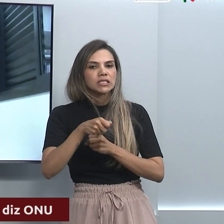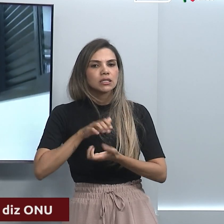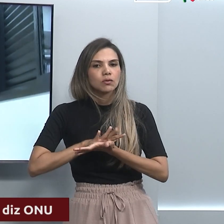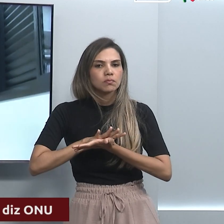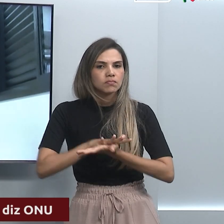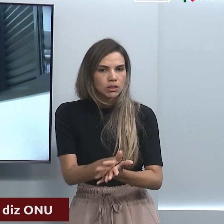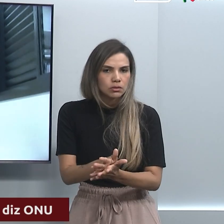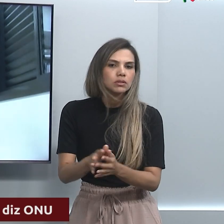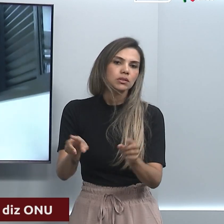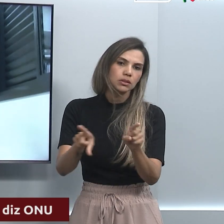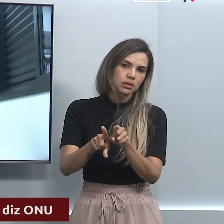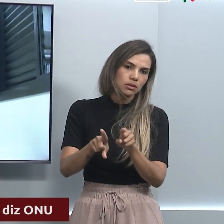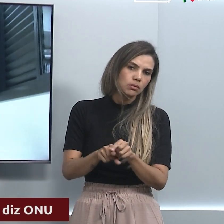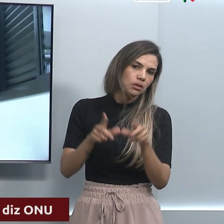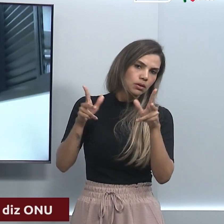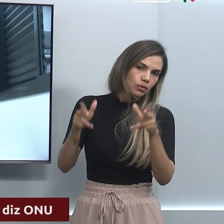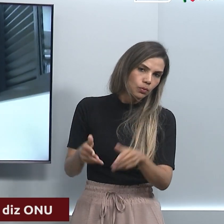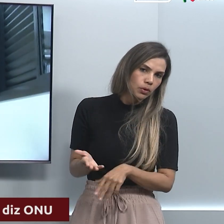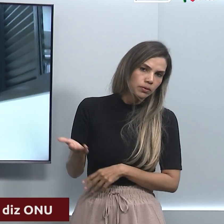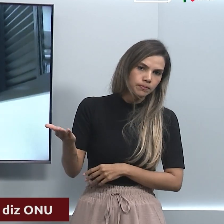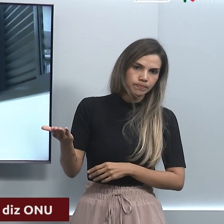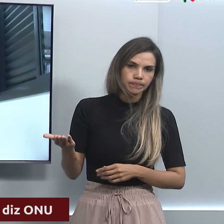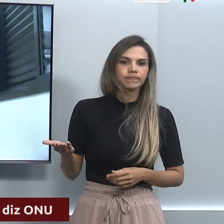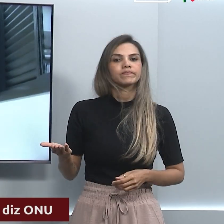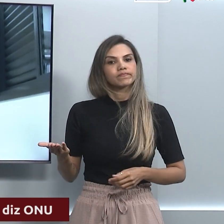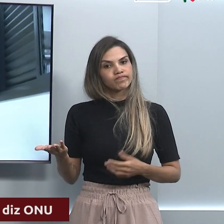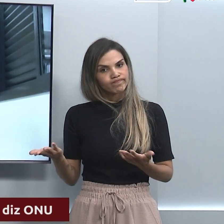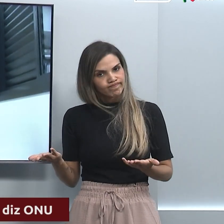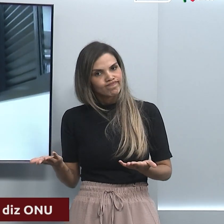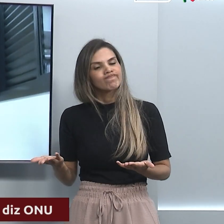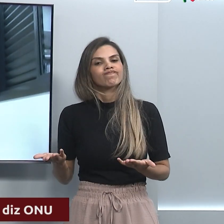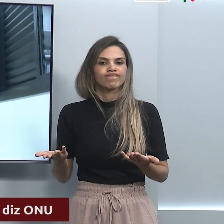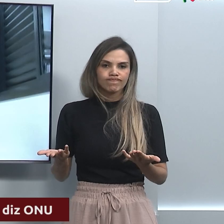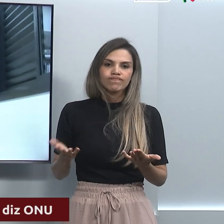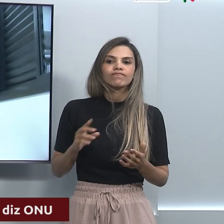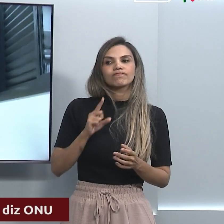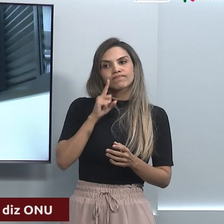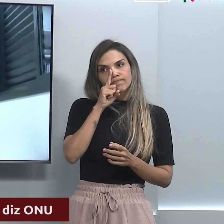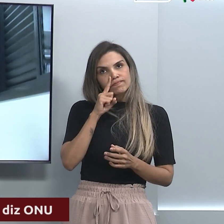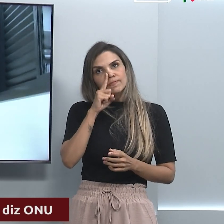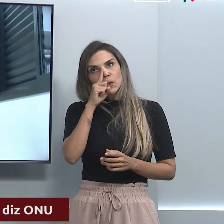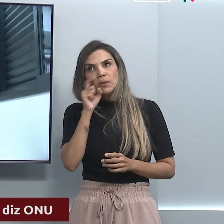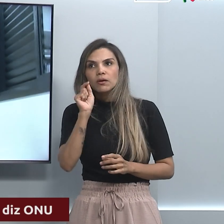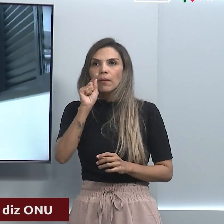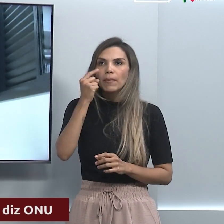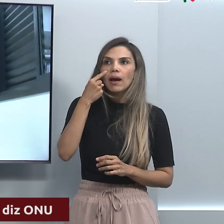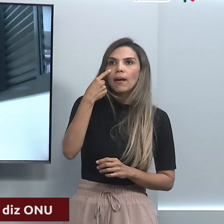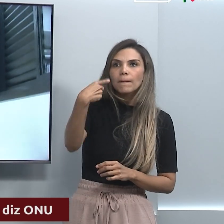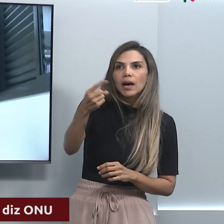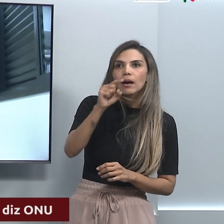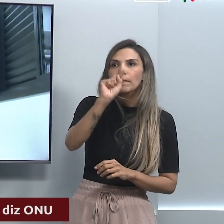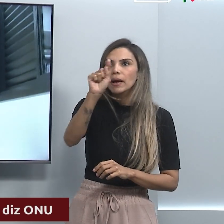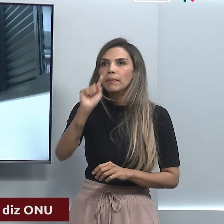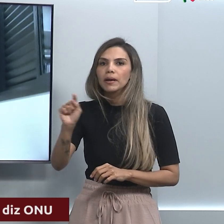de discriminação contra essas pessoas. Então, é uma tendência, infelizmente, que nós vimos no mundo